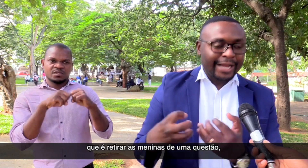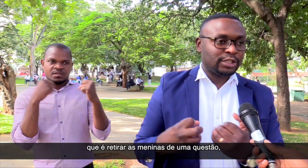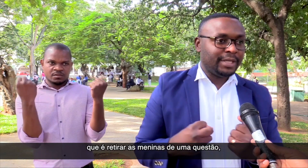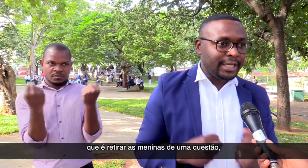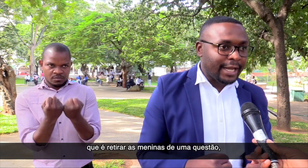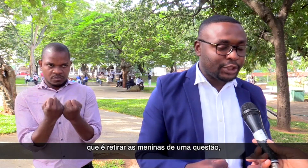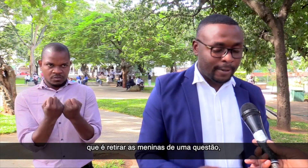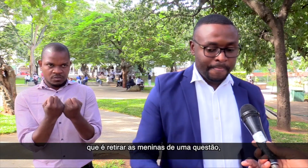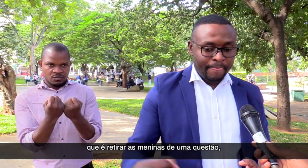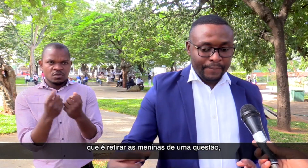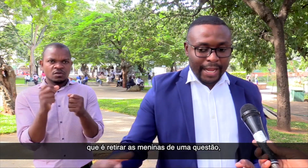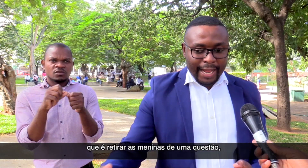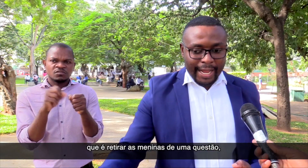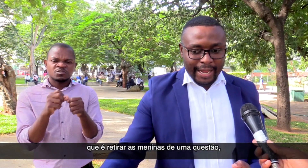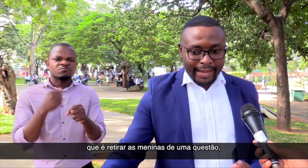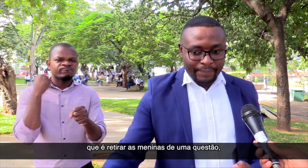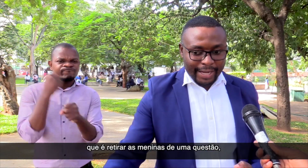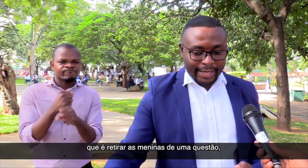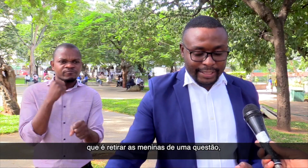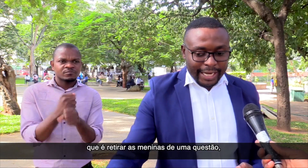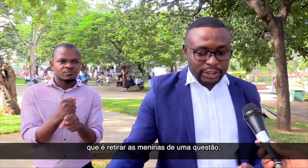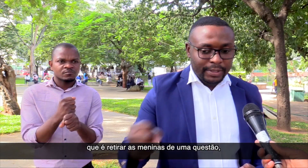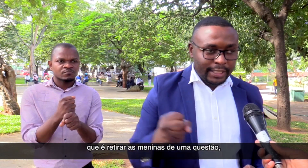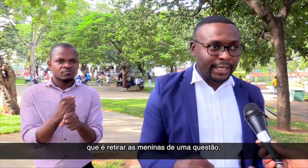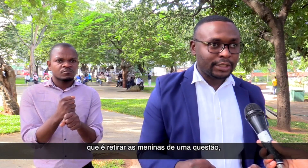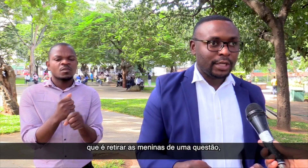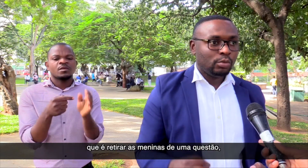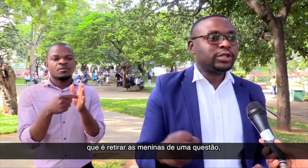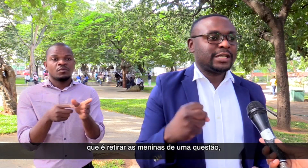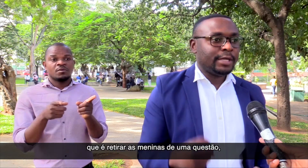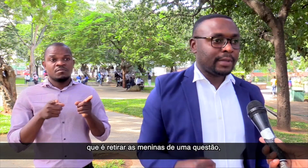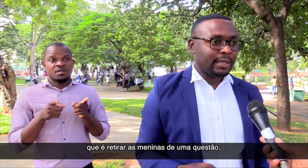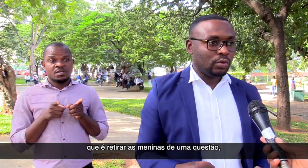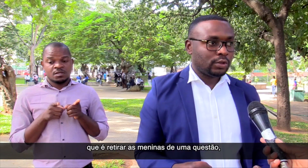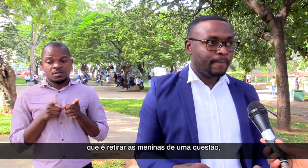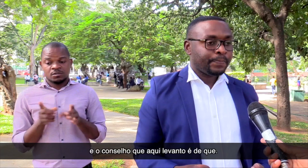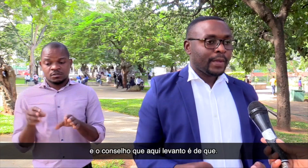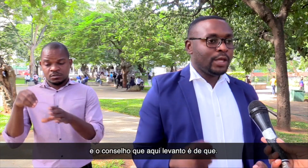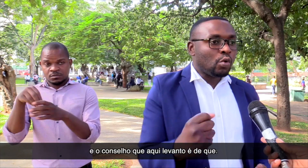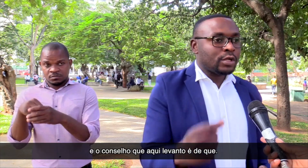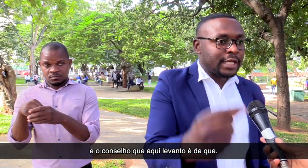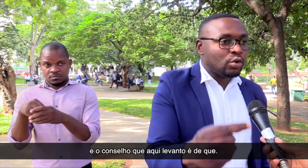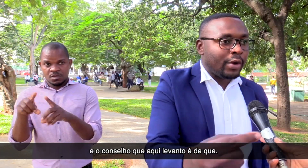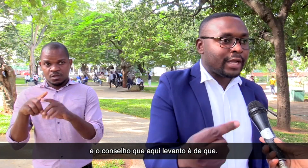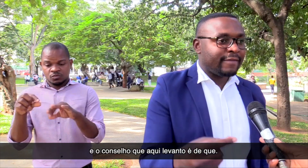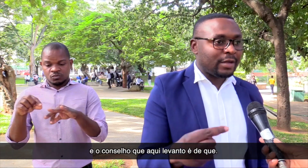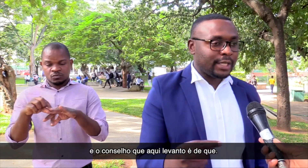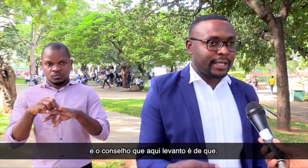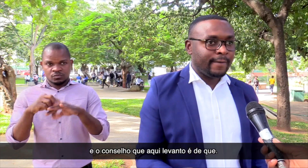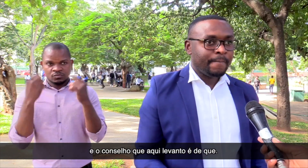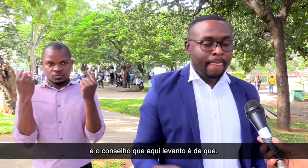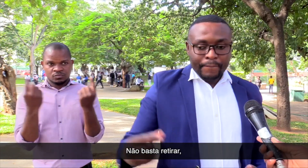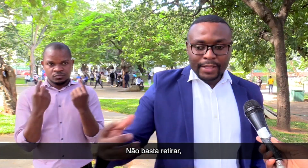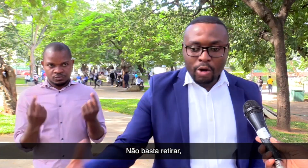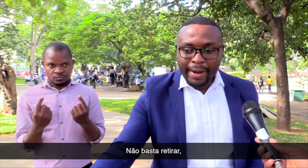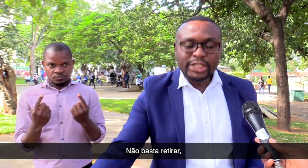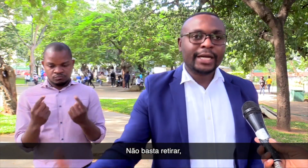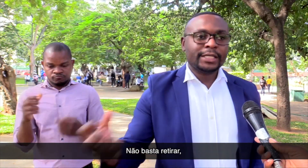Caso se resgate uma criança com deficiência de um casamento prematuro, como proceder para a sua integração